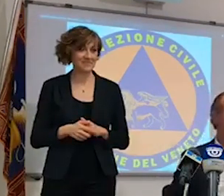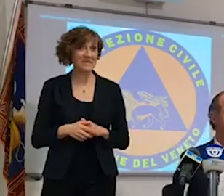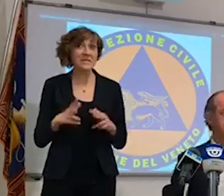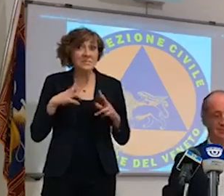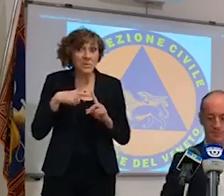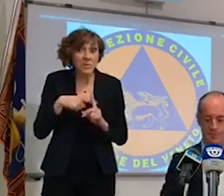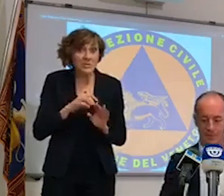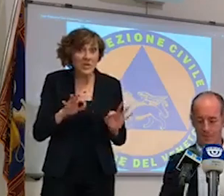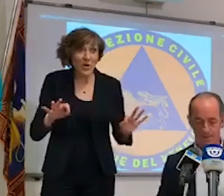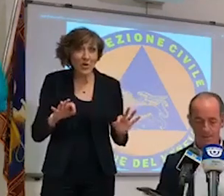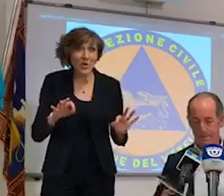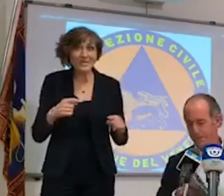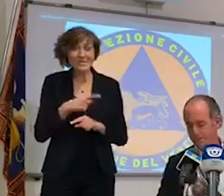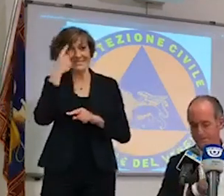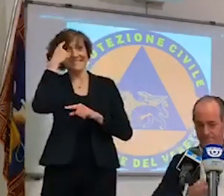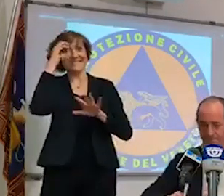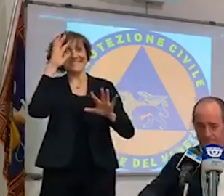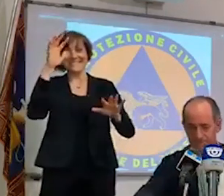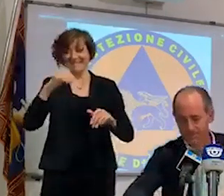Speriamo che non sia positivo, se no sarà